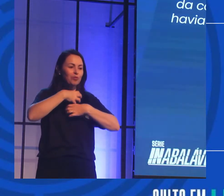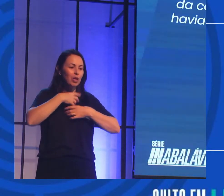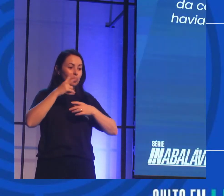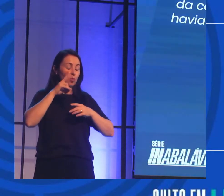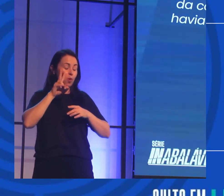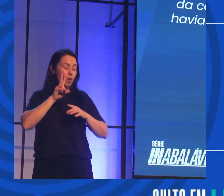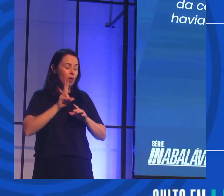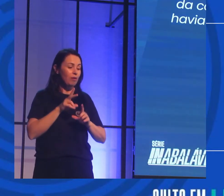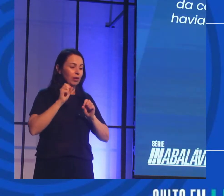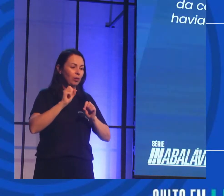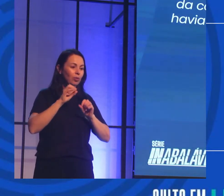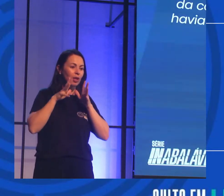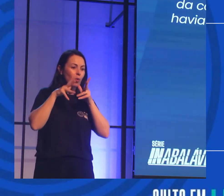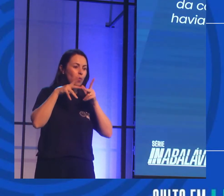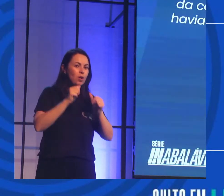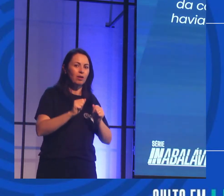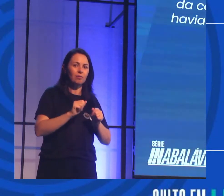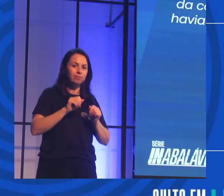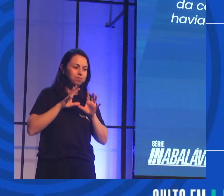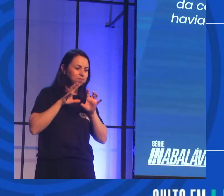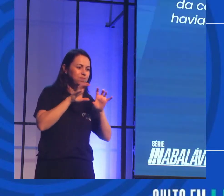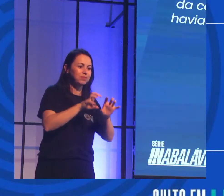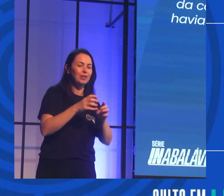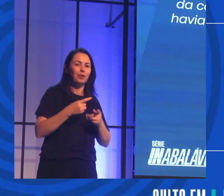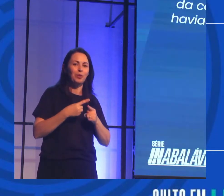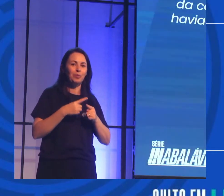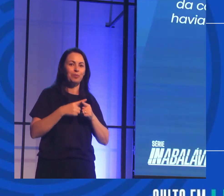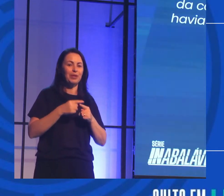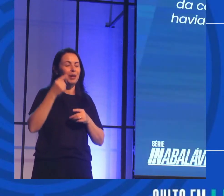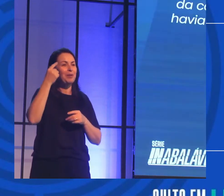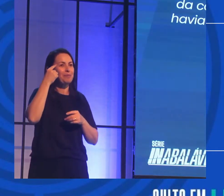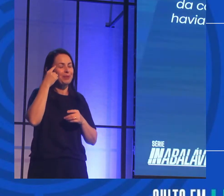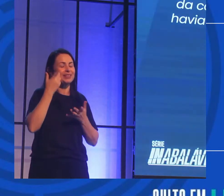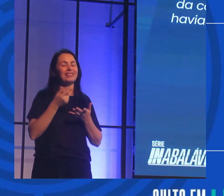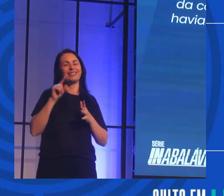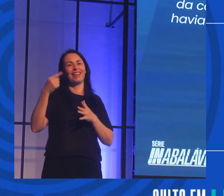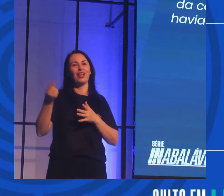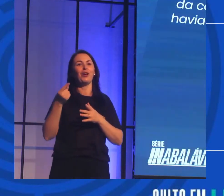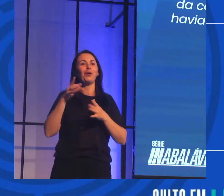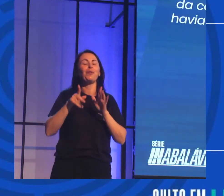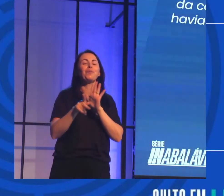vindo devorar. Eu ia dizer que parecia a Marcia e o urso, mas daí eles iam ficar bravos comigo.